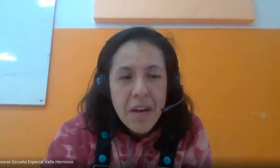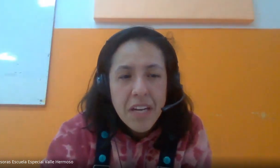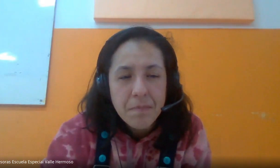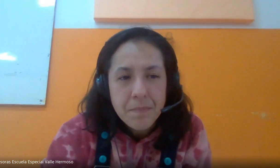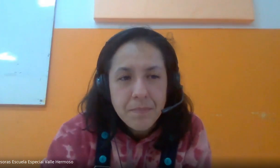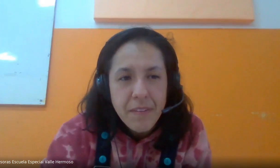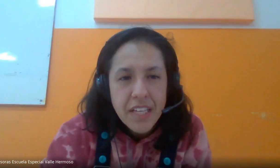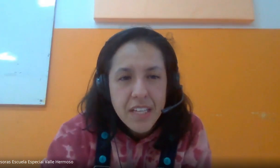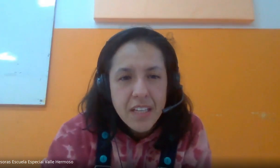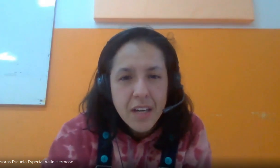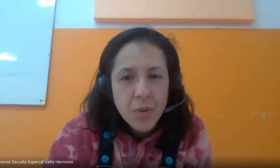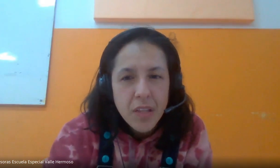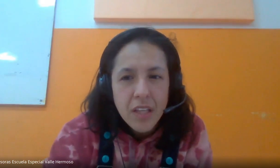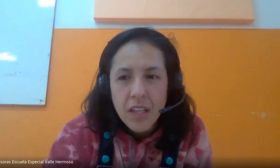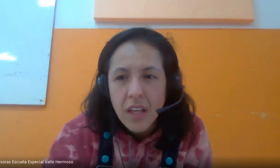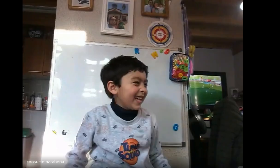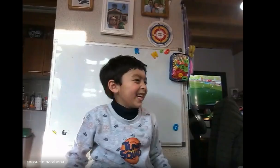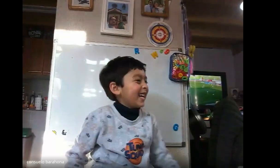imán. A ver, ¿qué tendrán ustedes ahí?